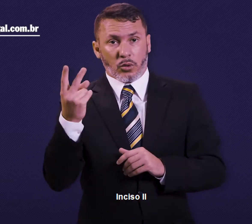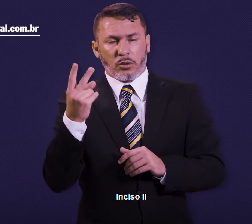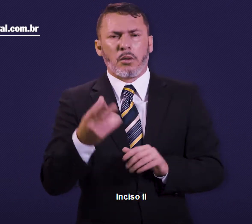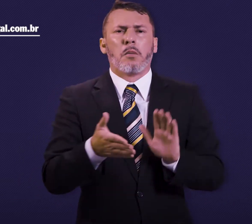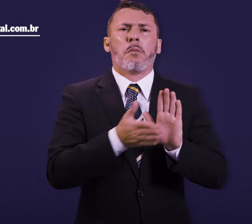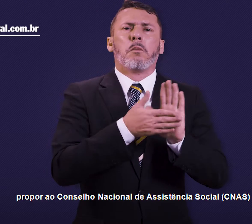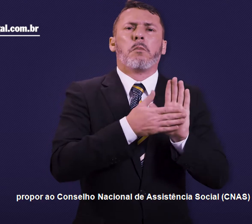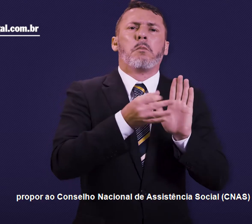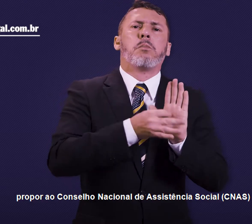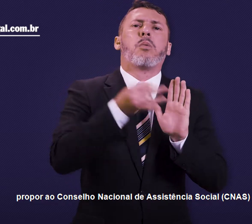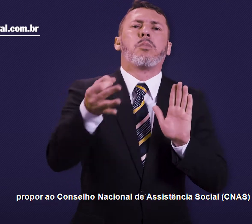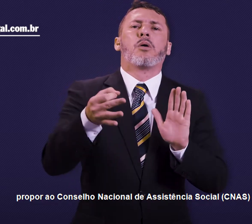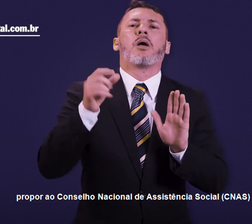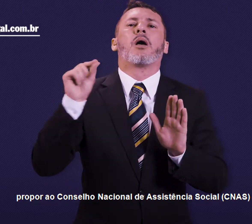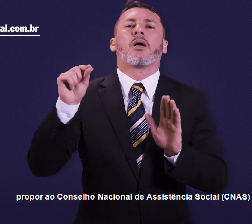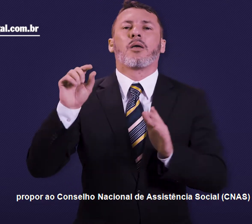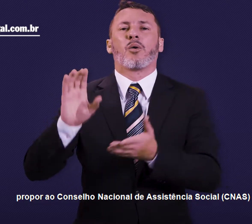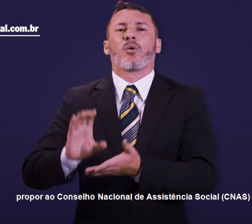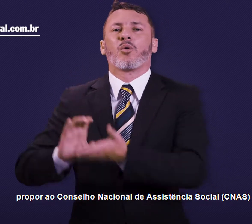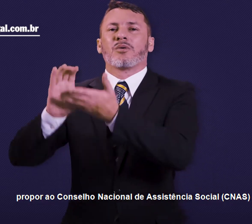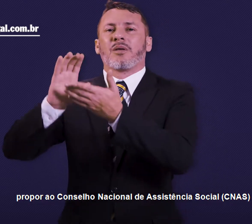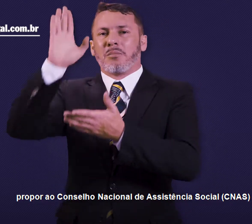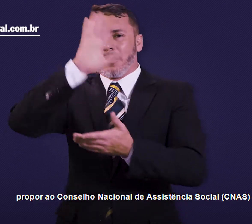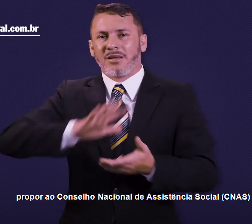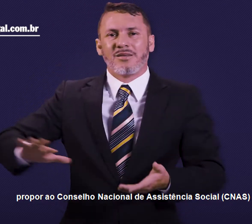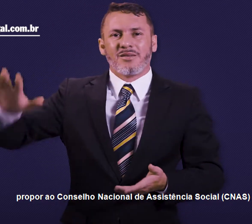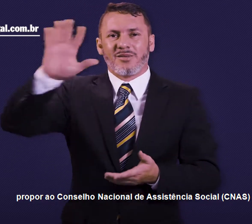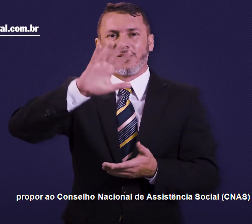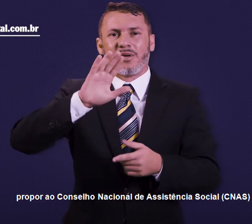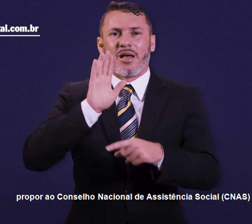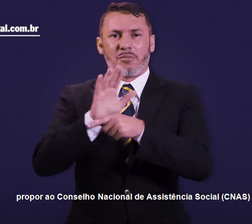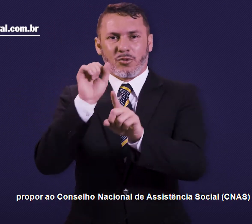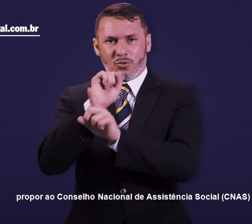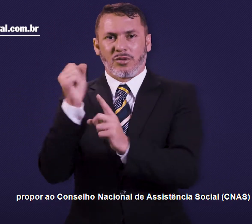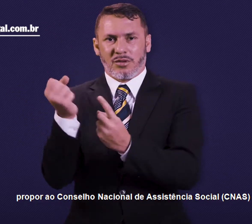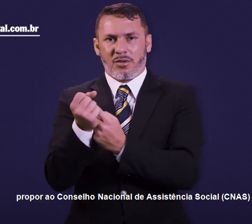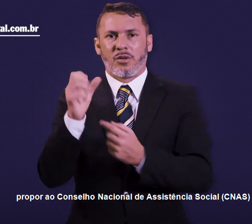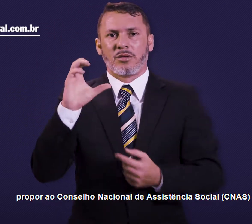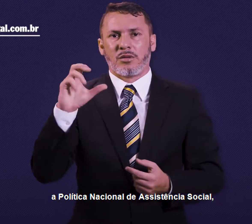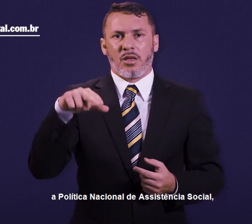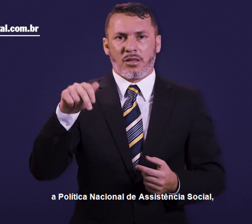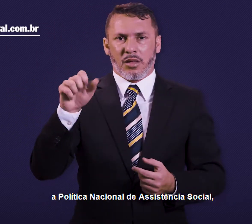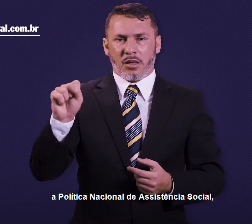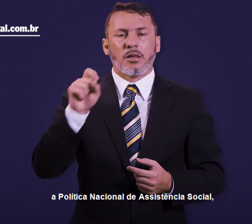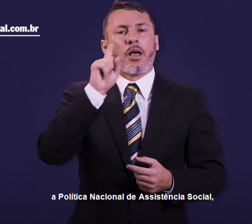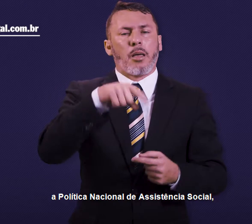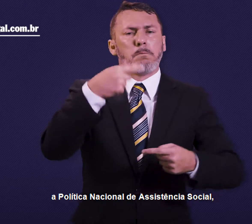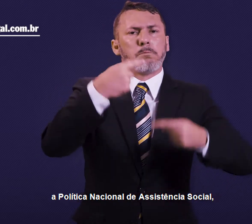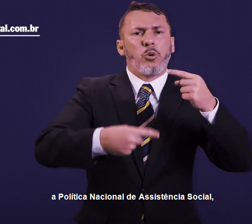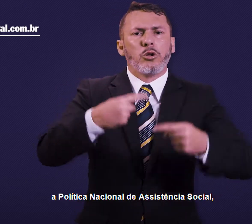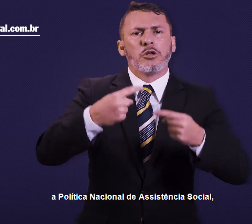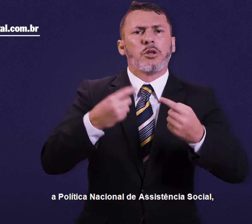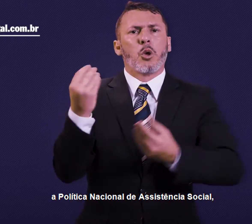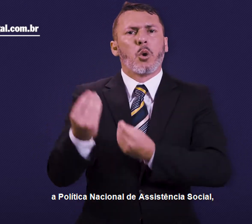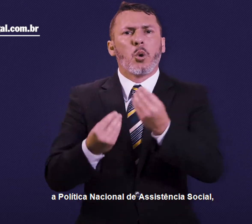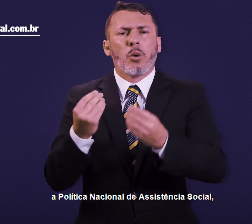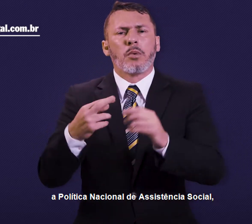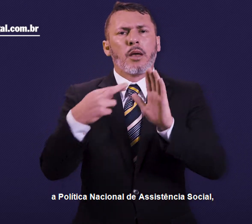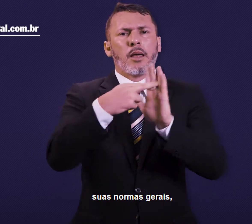2. Propor ao Conselho Nacional de Assistência Social, CNAS, a Política Nacional de Assistência Social,